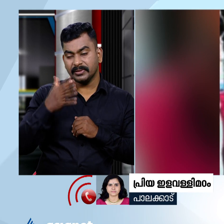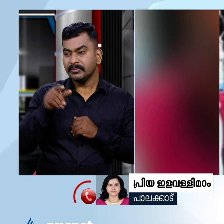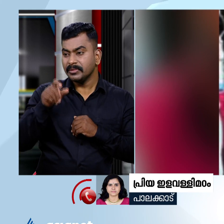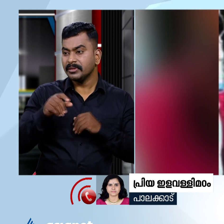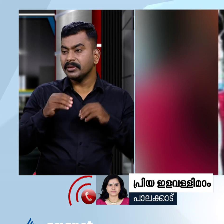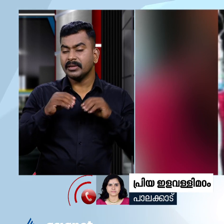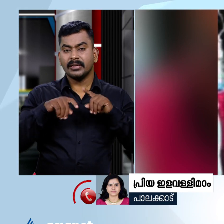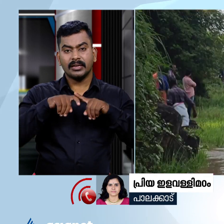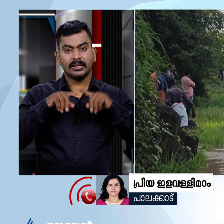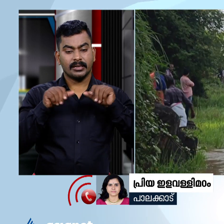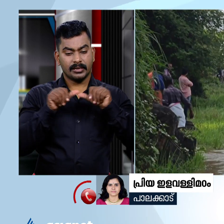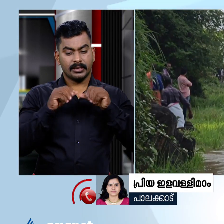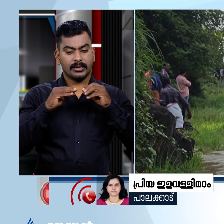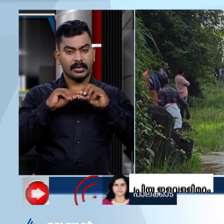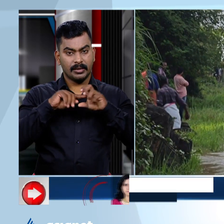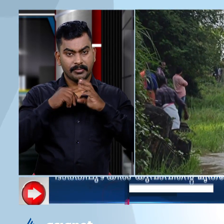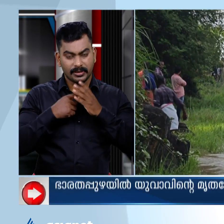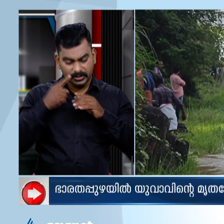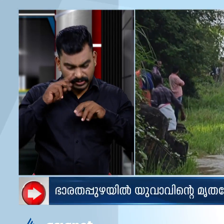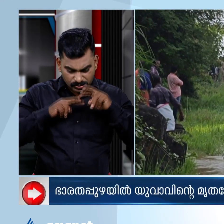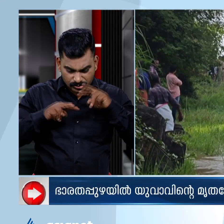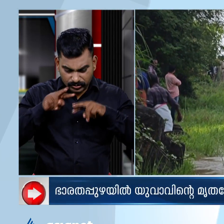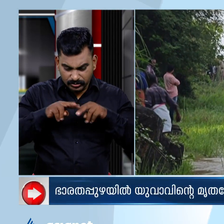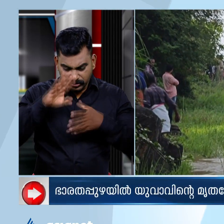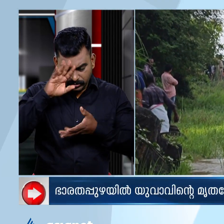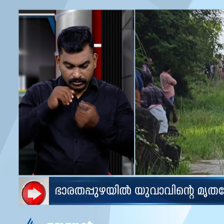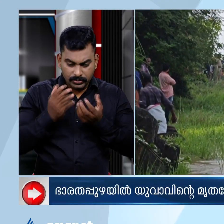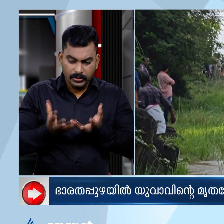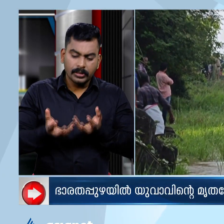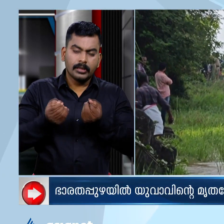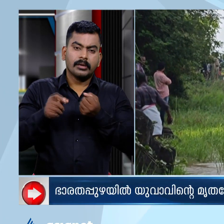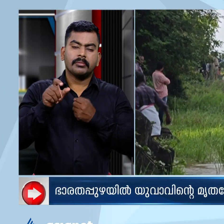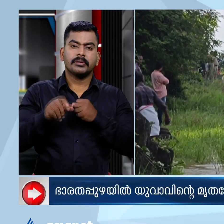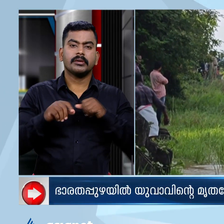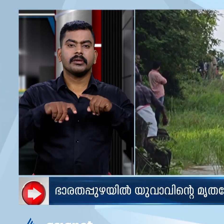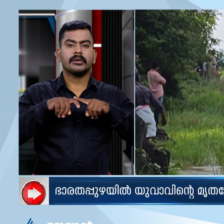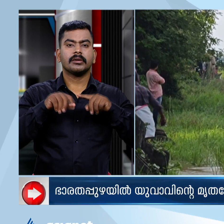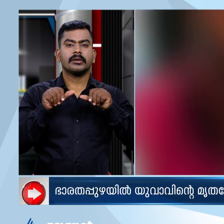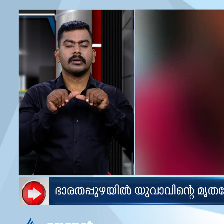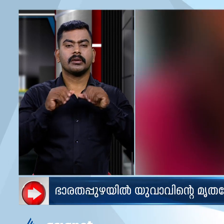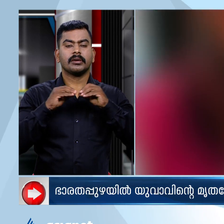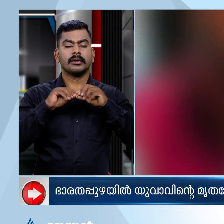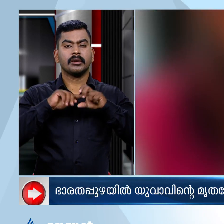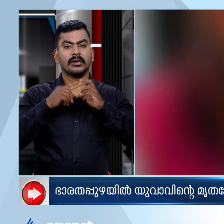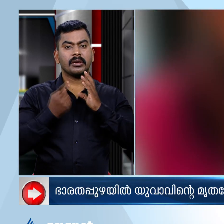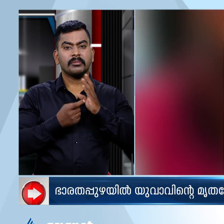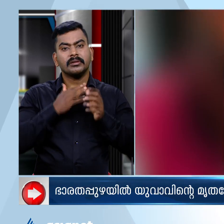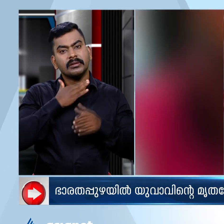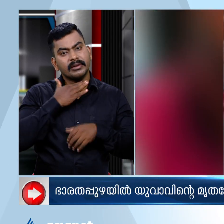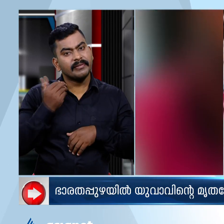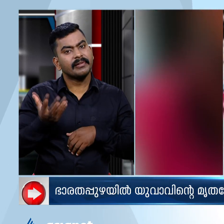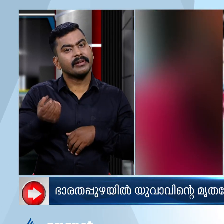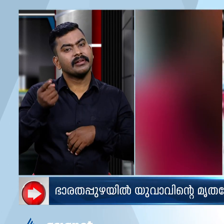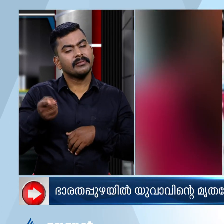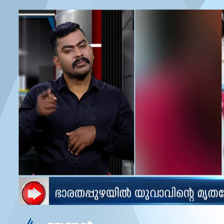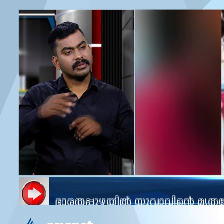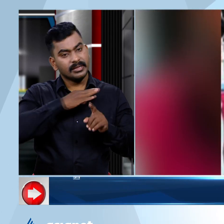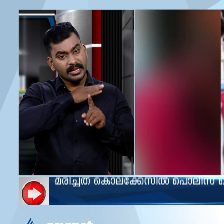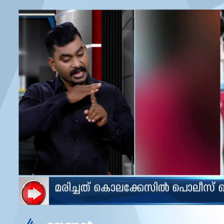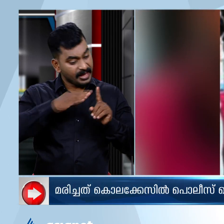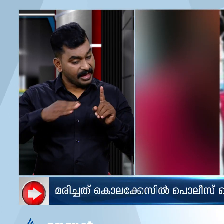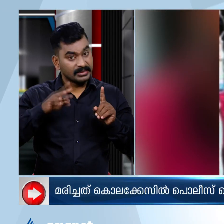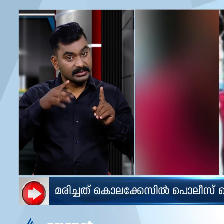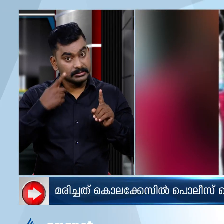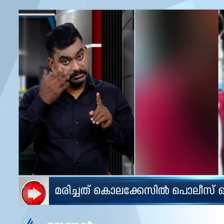ഭാരതപ്പുഴ പ്രദേശത്ത് വീണ്ടും പരിശോധന നടത്തിയപ്പോൾ പോലീസ് തിരഞ്ഞുകൊണ്ടിരുന്ന കൊണ്ടൂർക്കര സ്വദേശി കബീറിന്റെ മൃതദേഹം കണ്ടെത്തിയത്. കൊലപാതകം നടന്ന